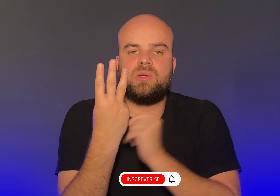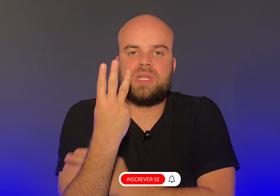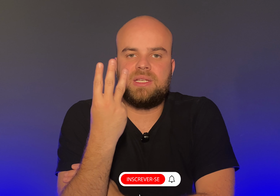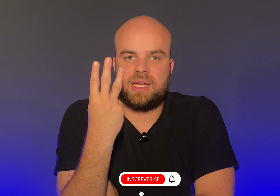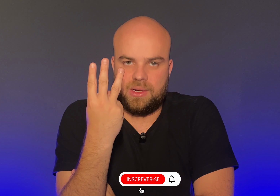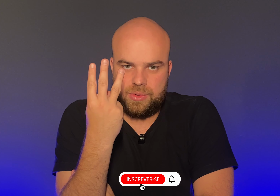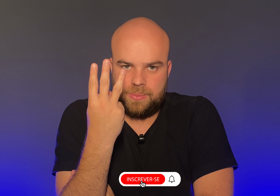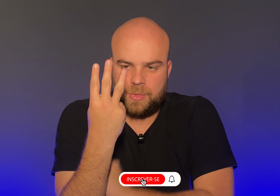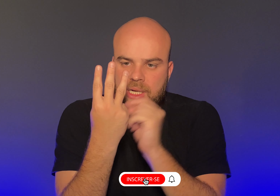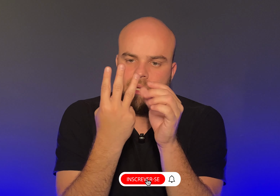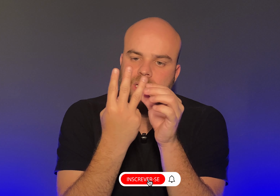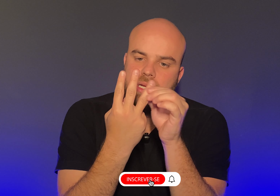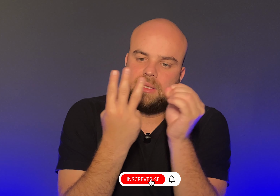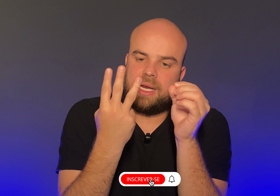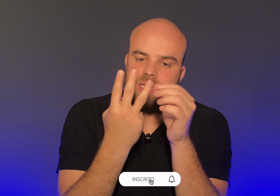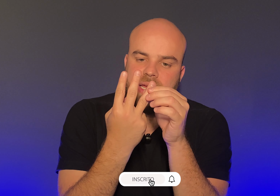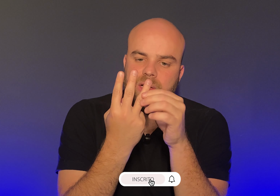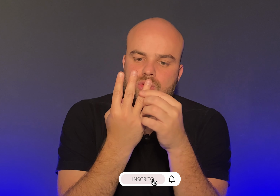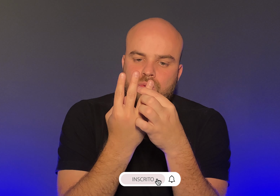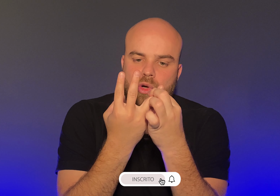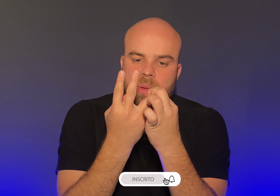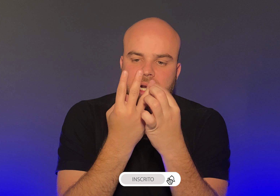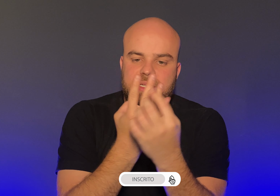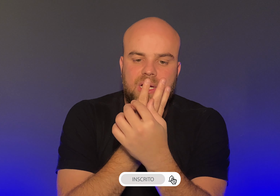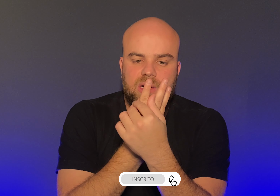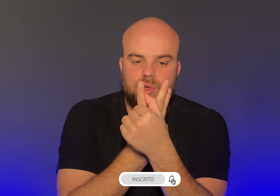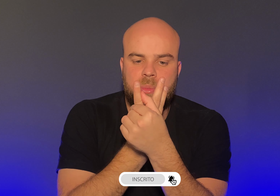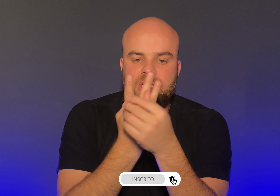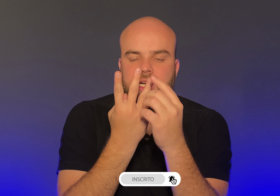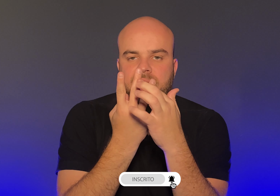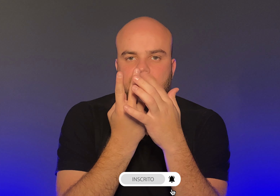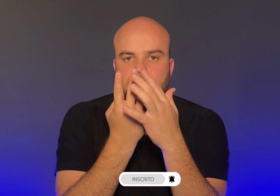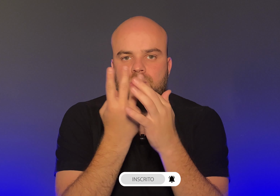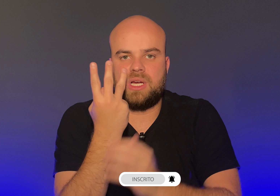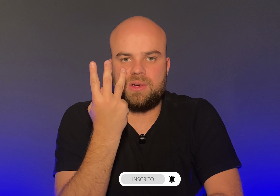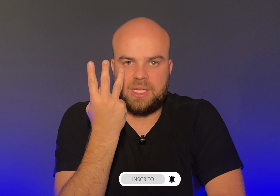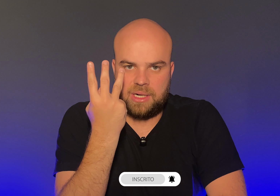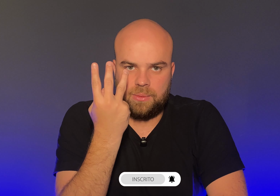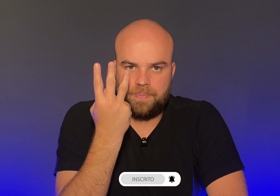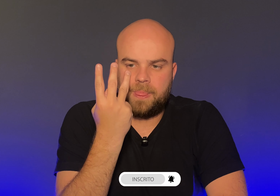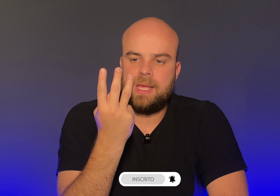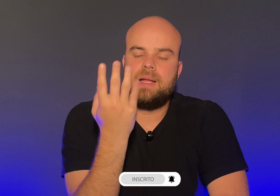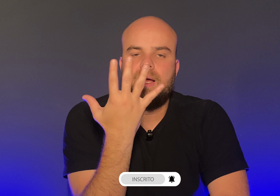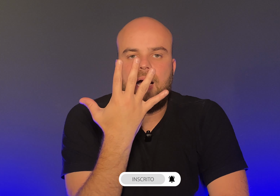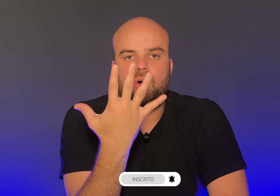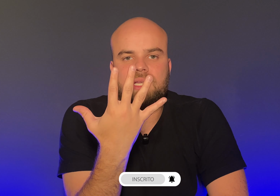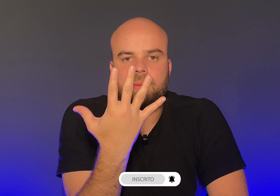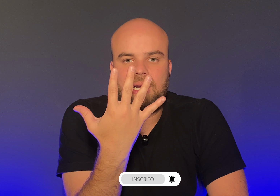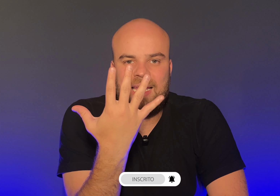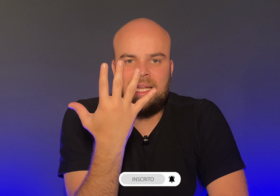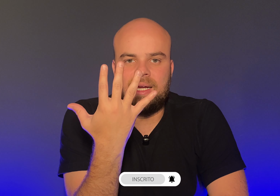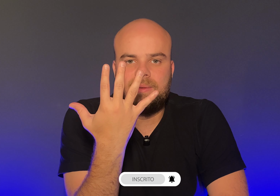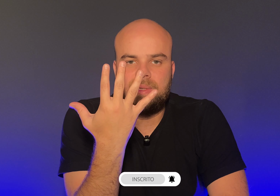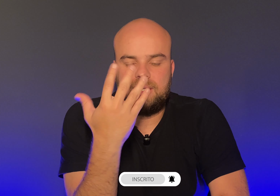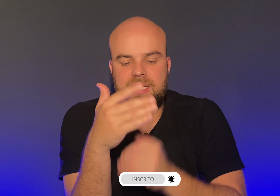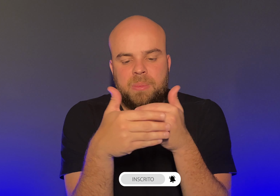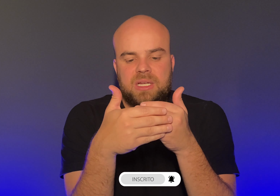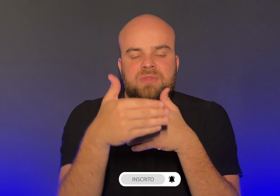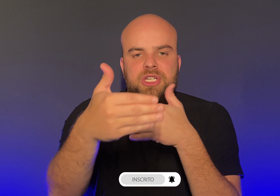vezes são Três zagueiros tá Três zagueiros um joga pela esquerda o outro pela direita e um zagueiro Central A outra linha sempre é